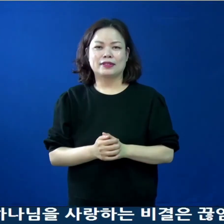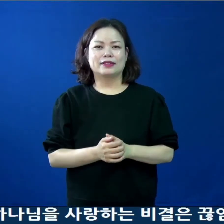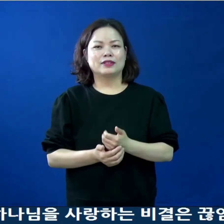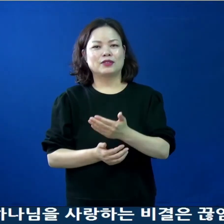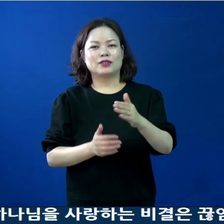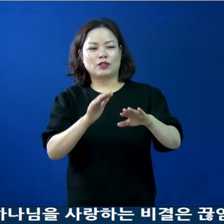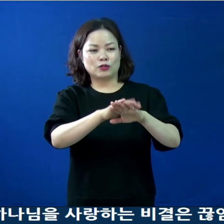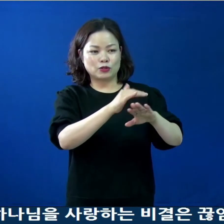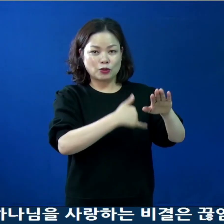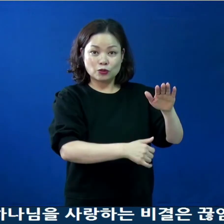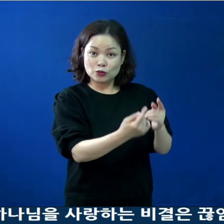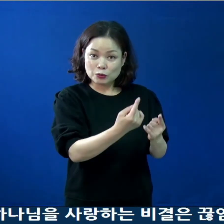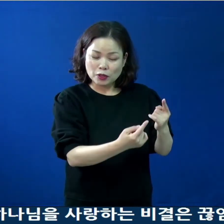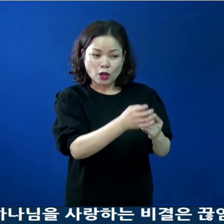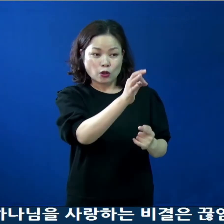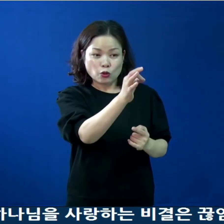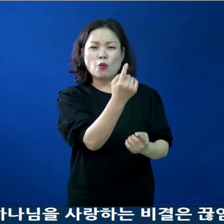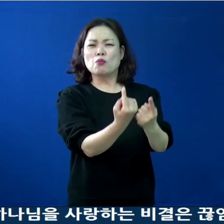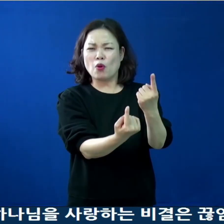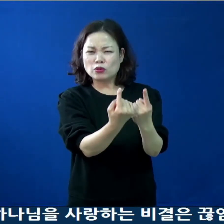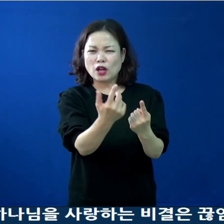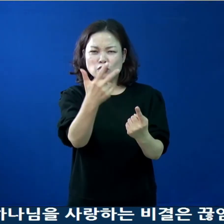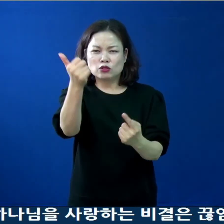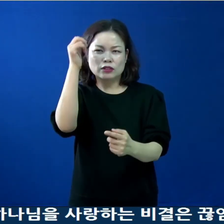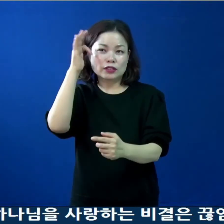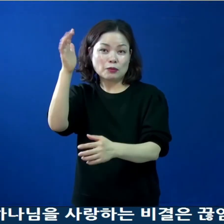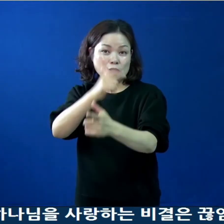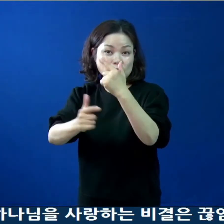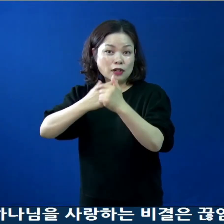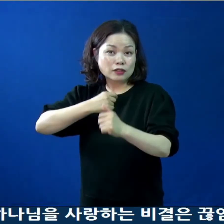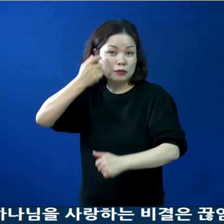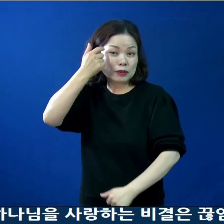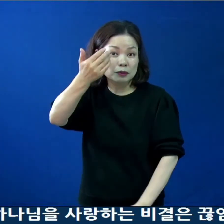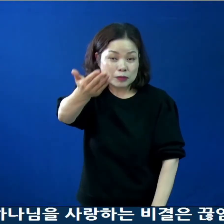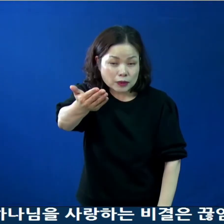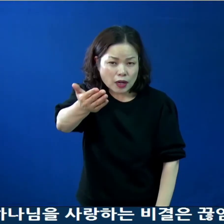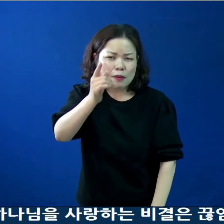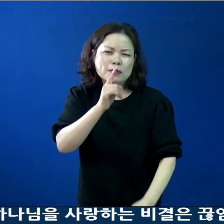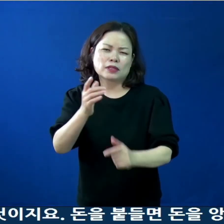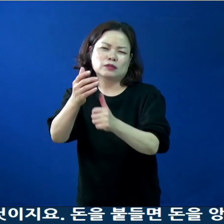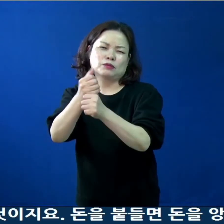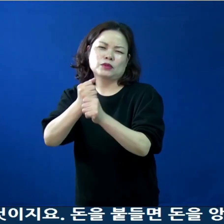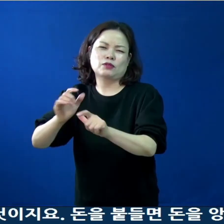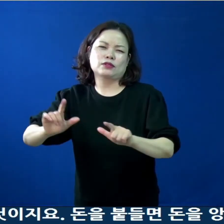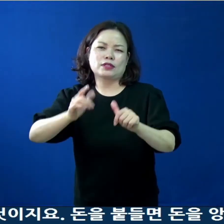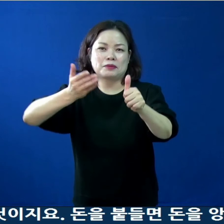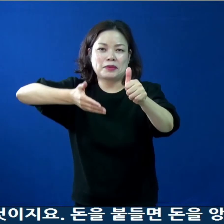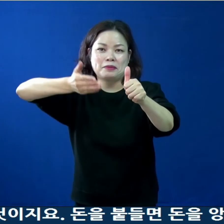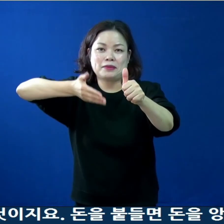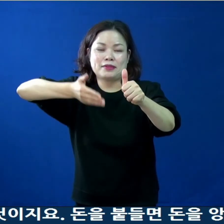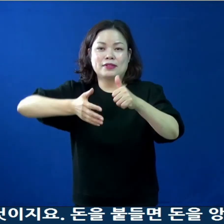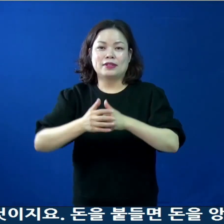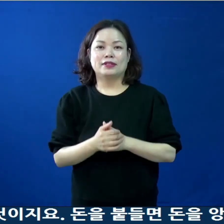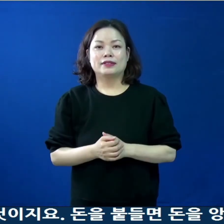여러분, 손주보다, 여러분 돈보다 주를 더 앙망하길 원하십니까? 그럼 말씀을 붙들고 늘어져 보십시오.